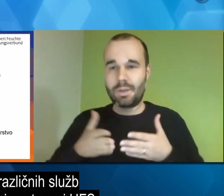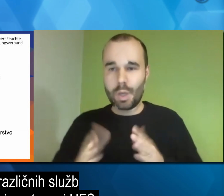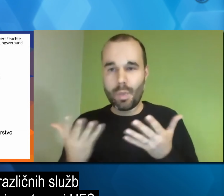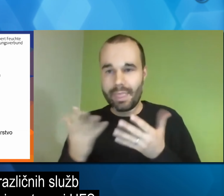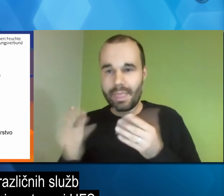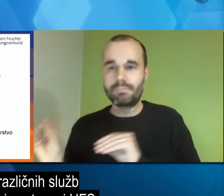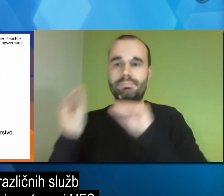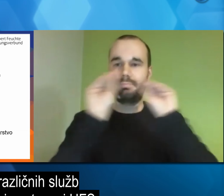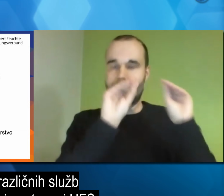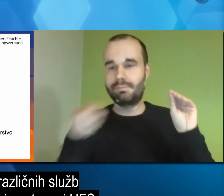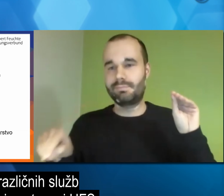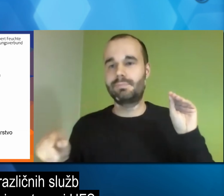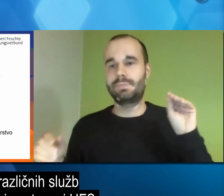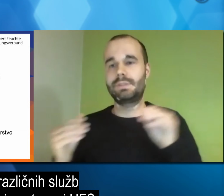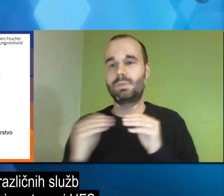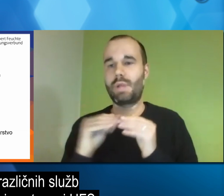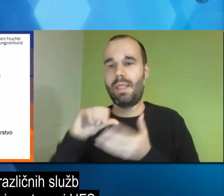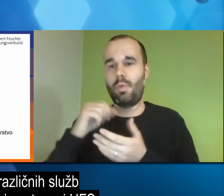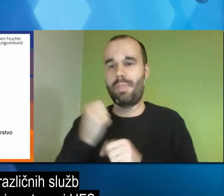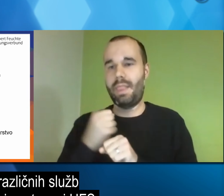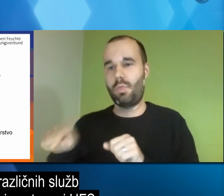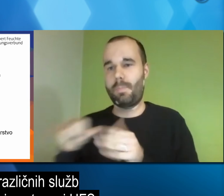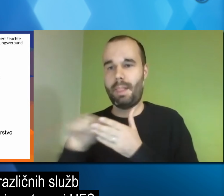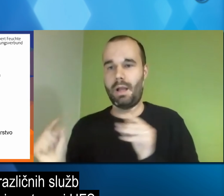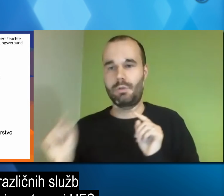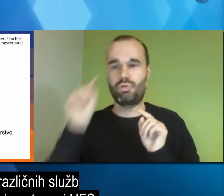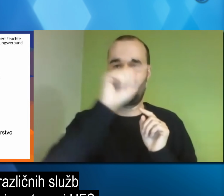80 različnih služb potem plačuje